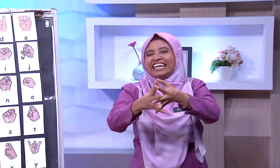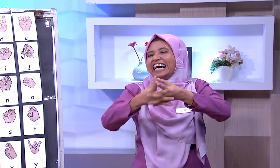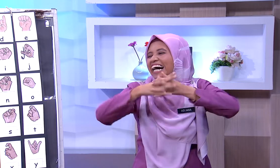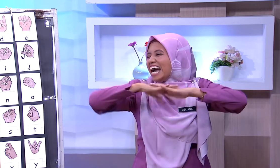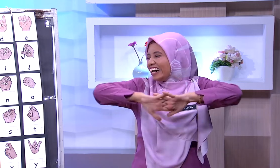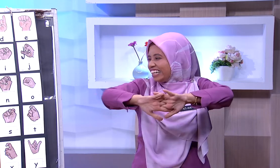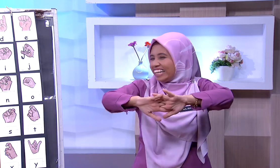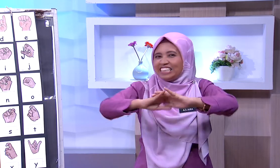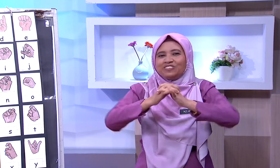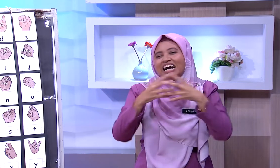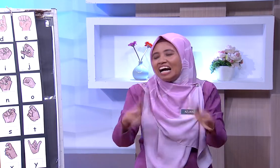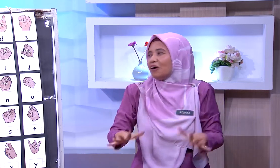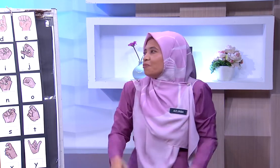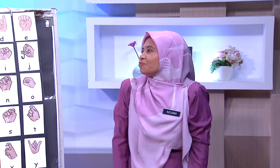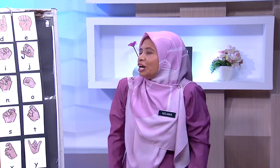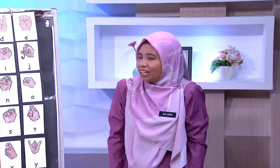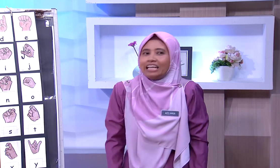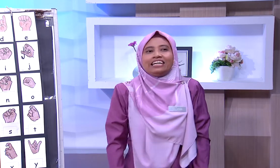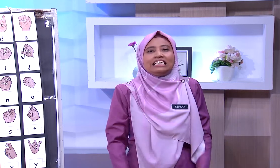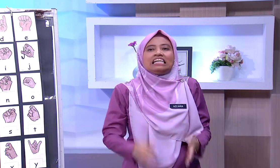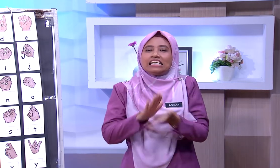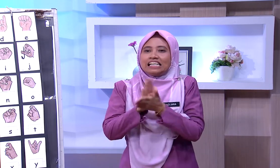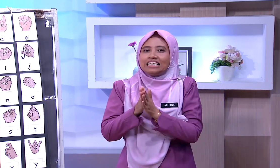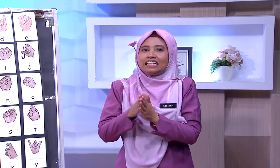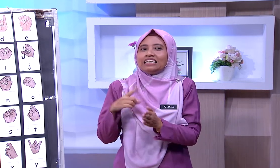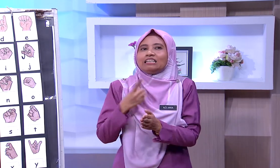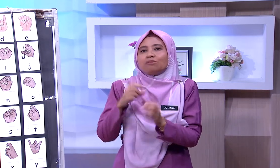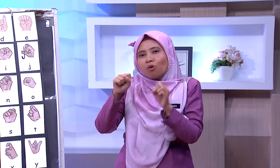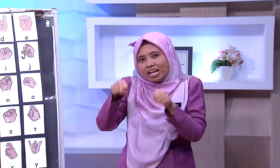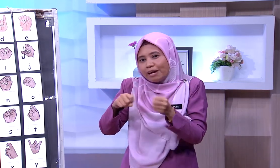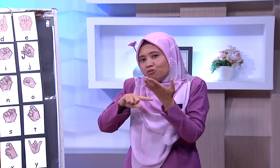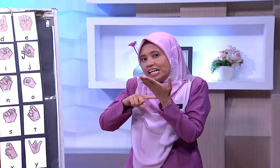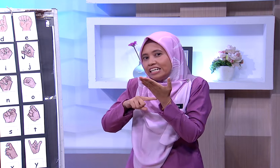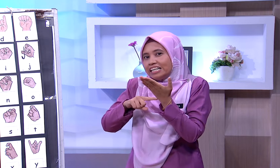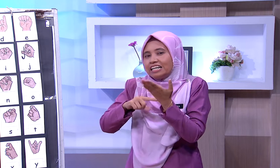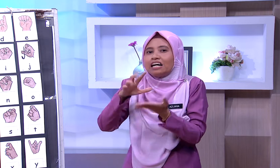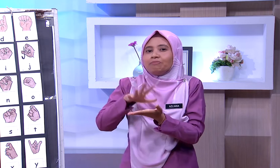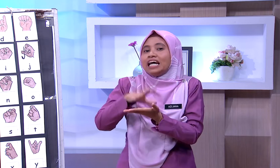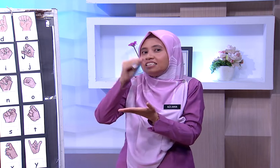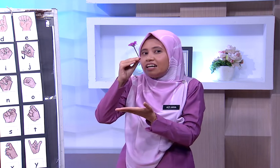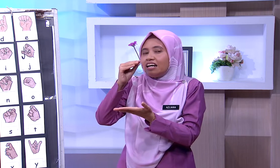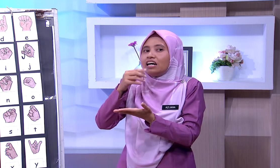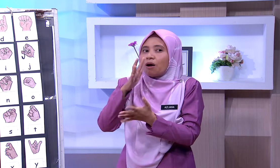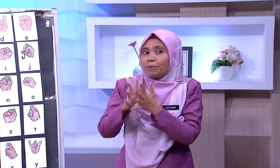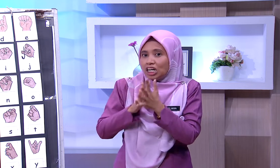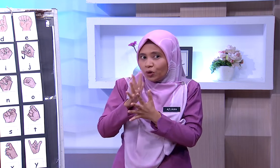Oke dah Sudah sudah oke kita boleh mulai belajar mengakui